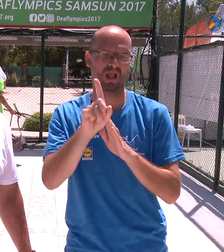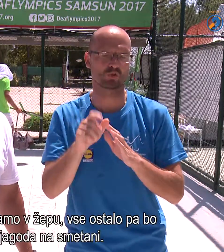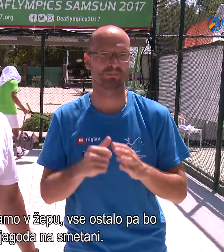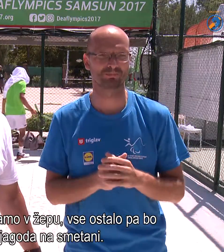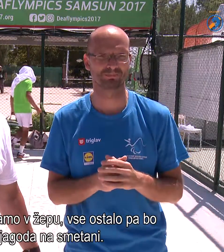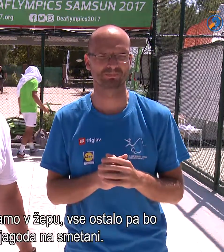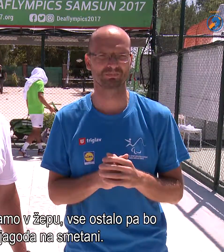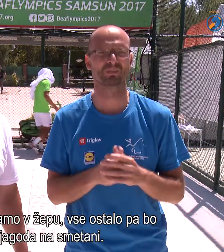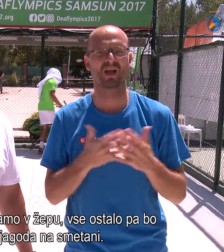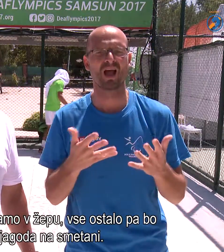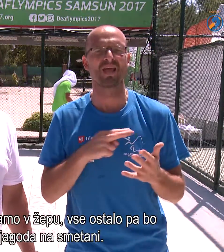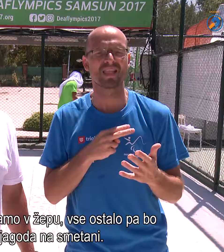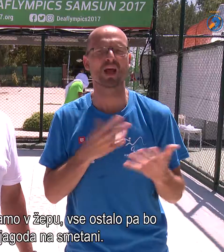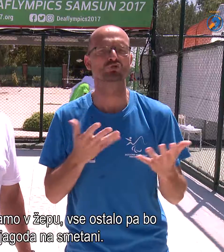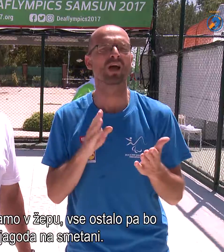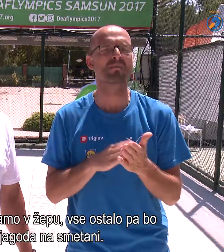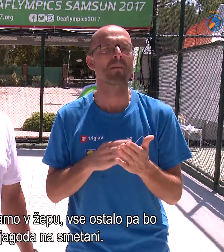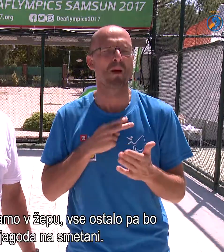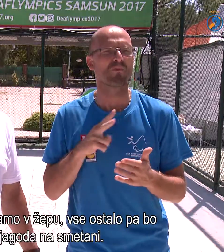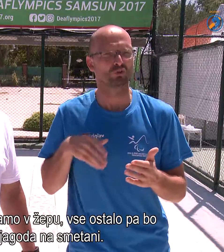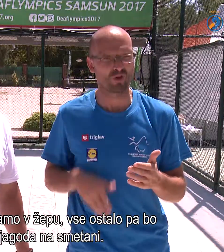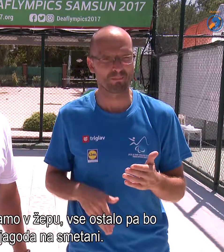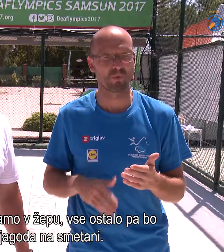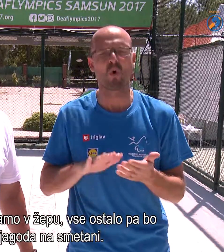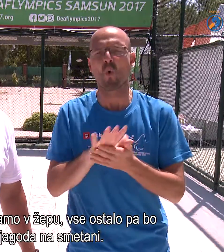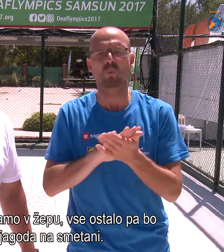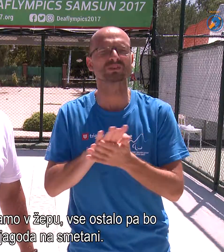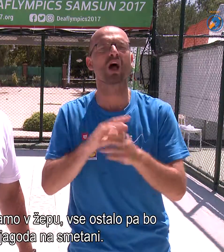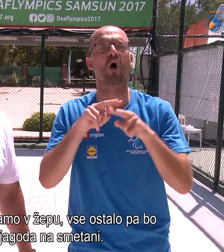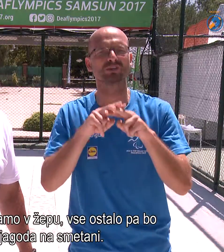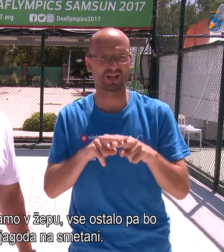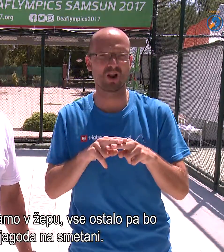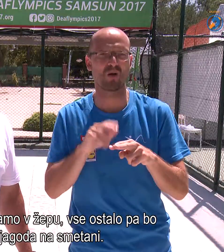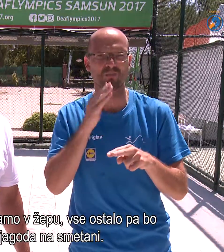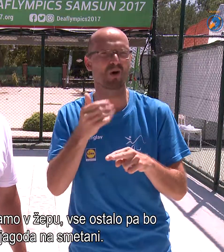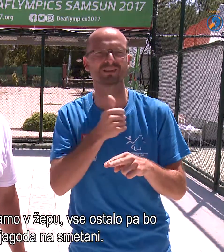Tako da nekaj imamo že v žepu, vse ostalo bo pa mogoče, ne vem, jagoda na smetane.